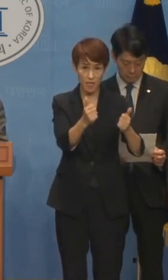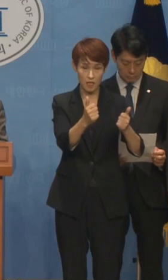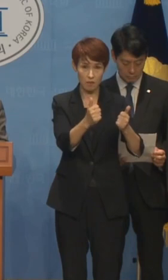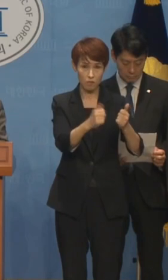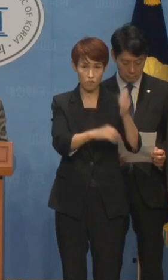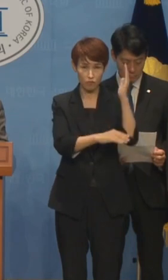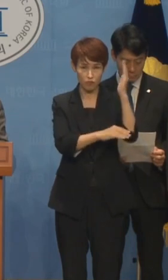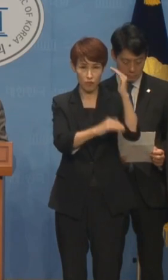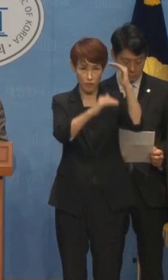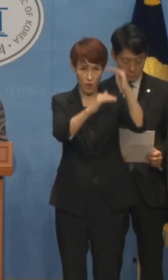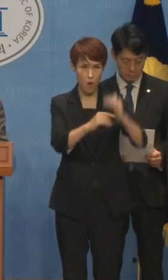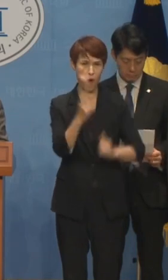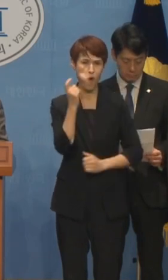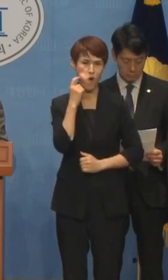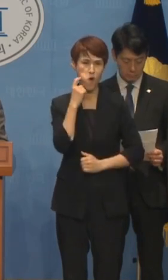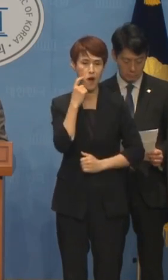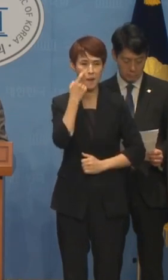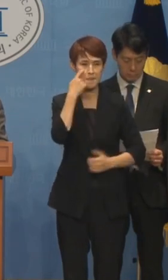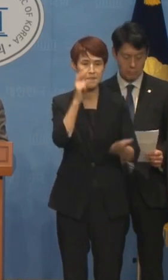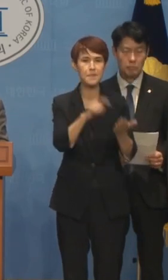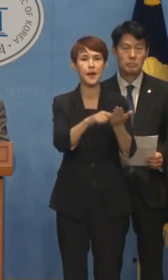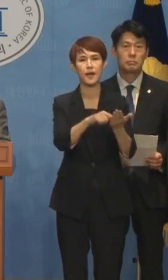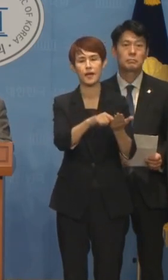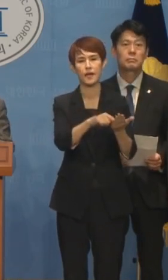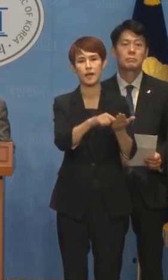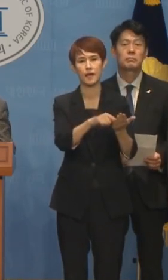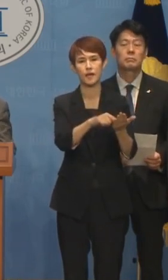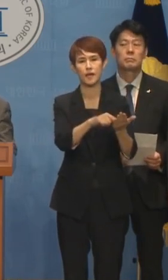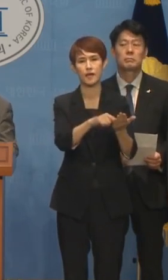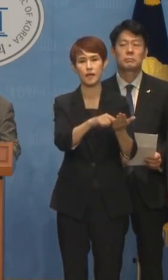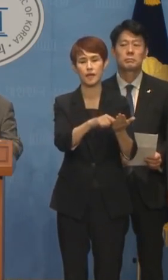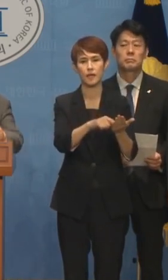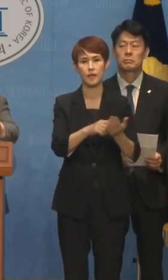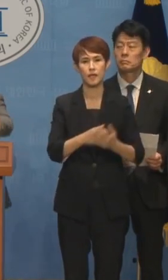주장이 거짓임이 밝혀졌습니다.